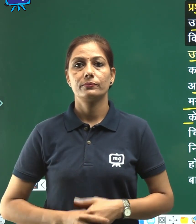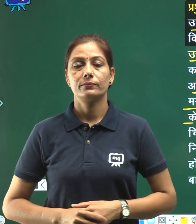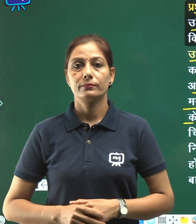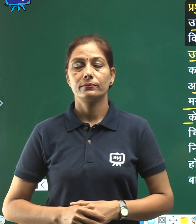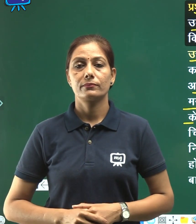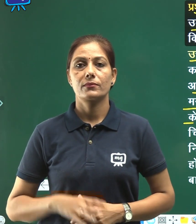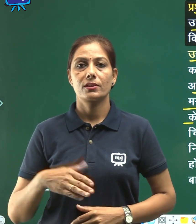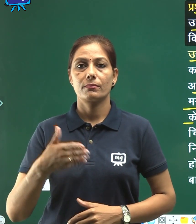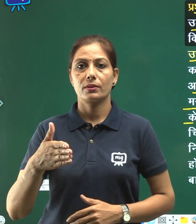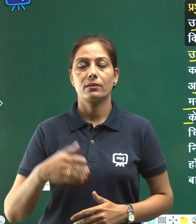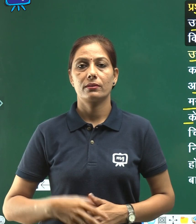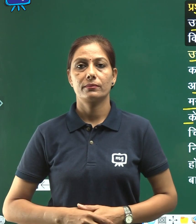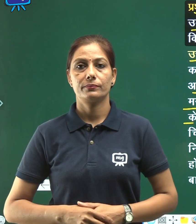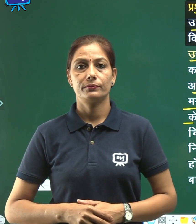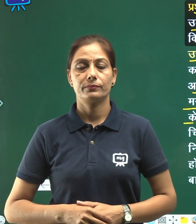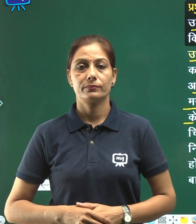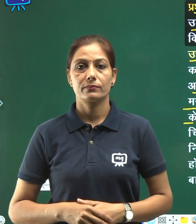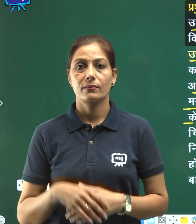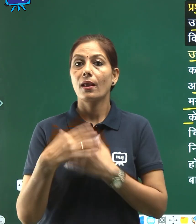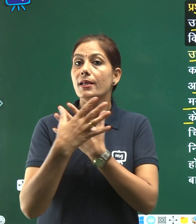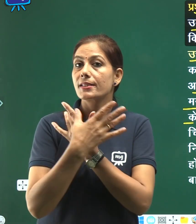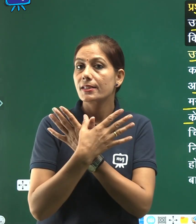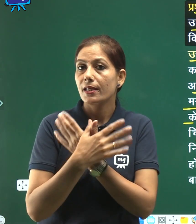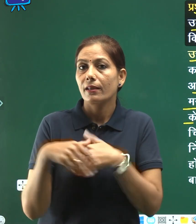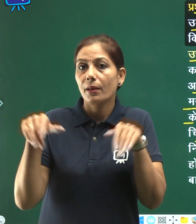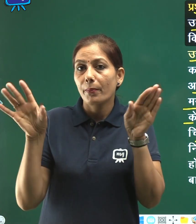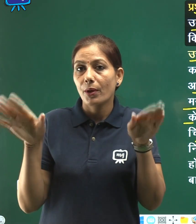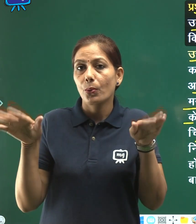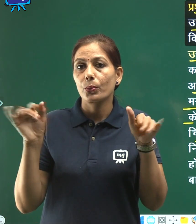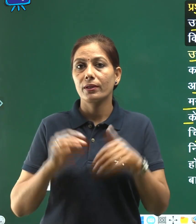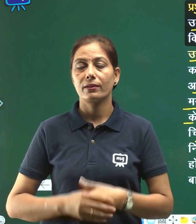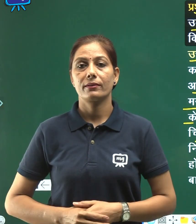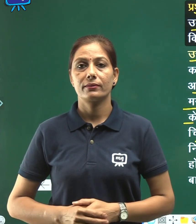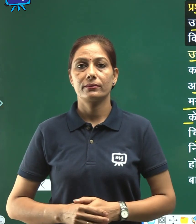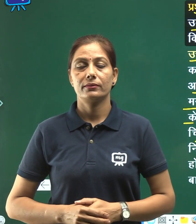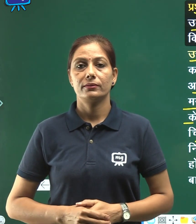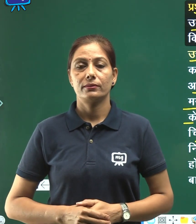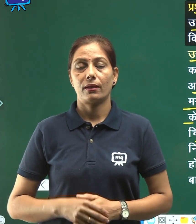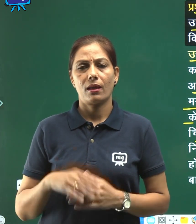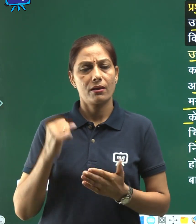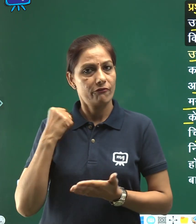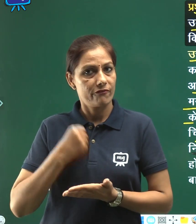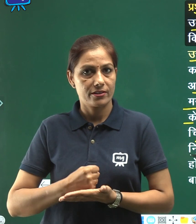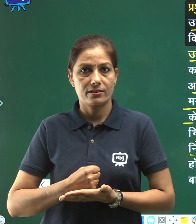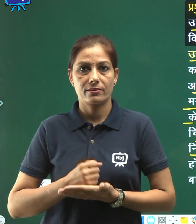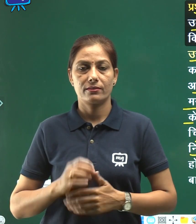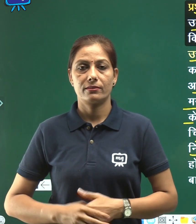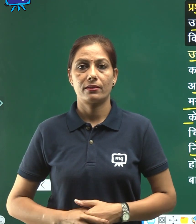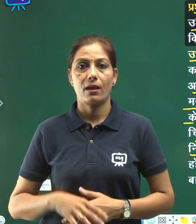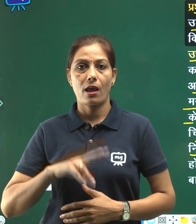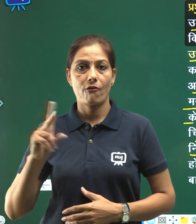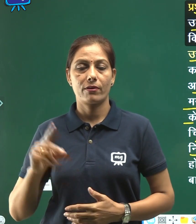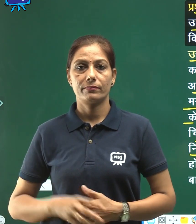जबकि चिड़िया के पंखों की एक निश्चित